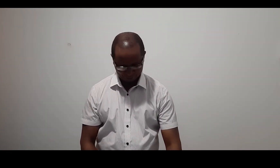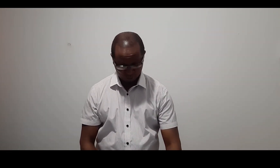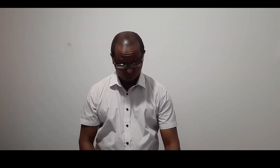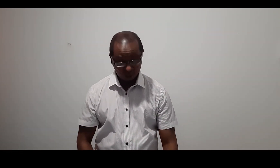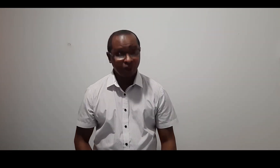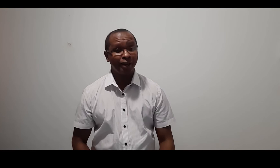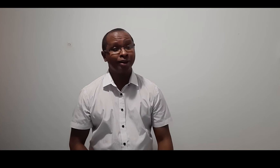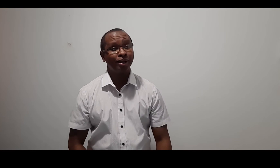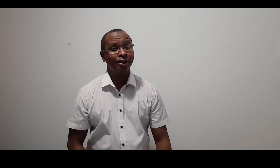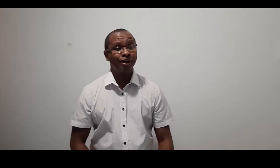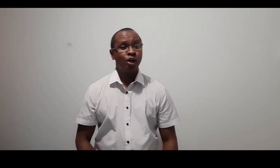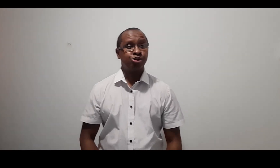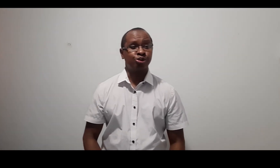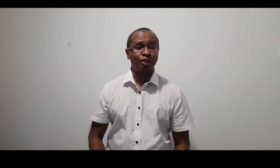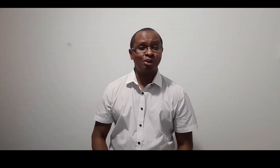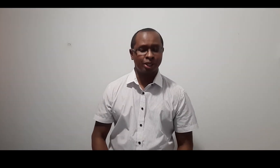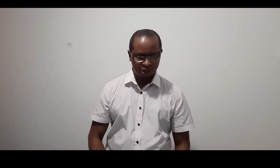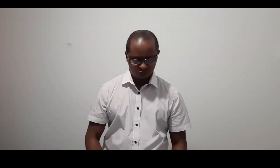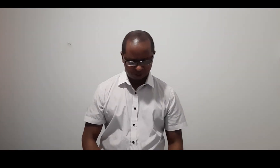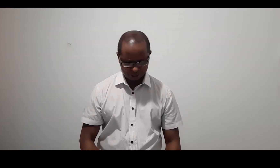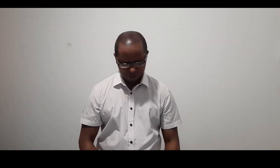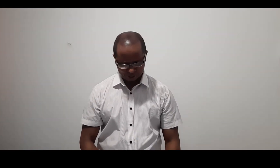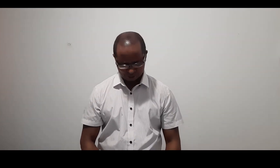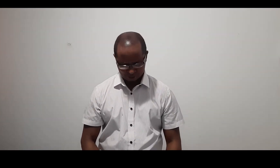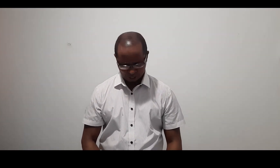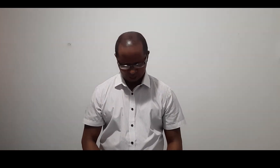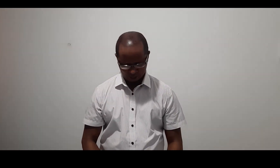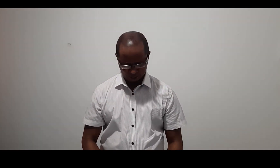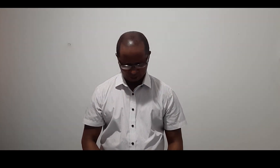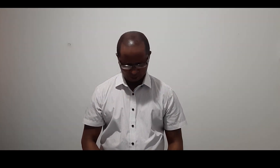Io no atao hoe fovatony iza zany soratra masina azy,